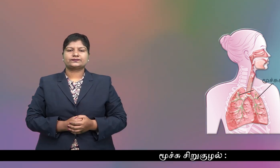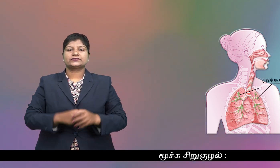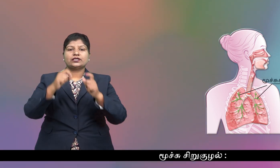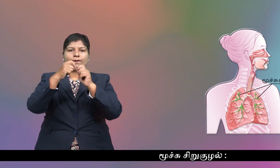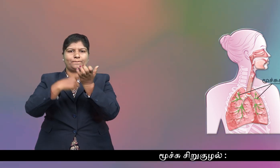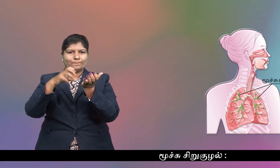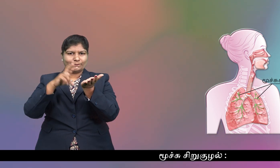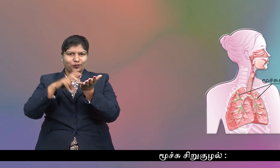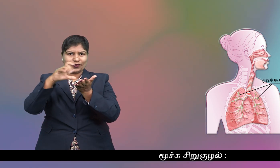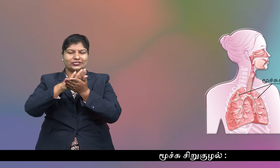மூச்சு சிறுகுழல்.